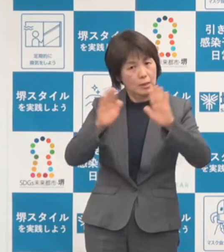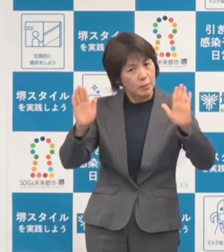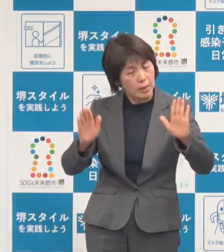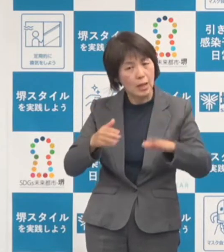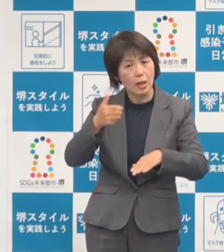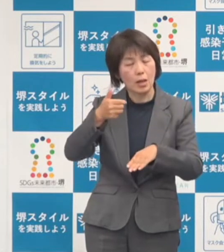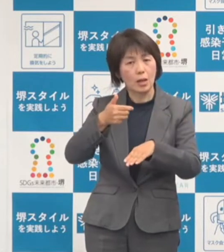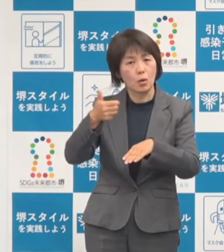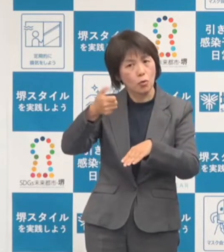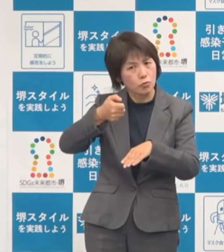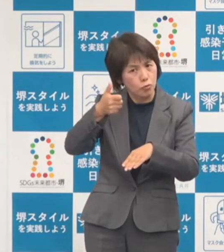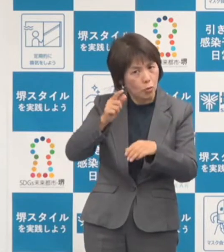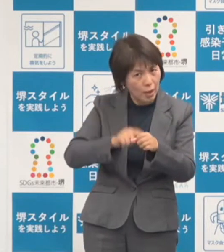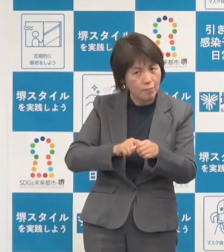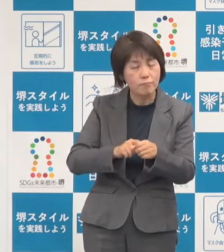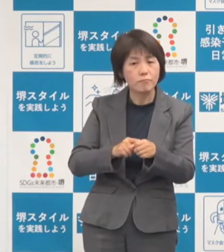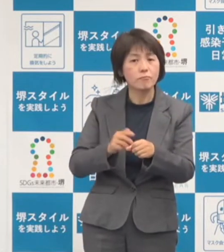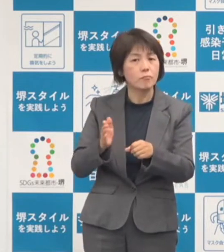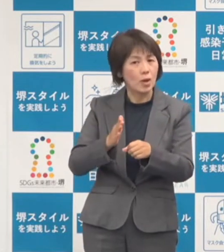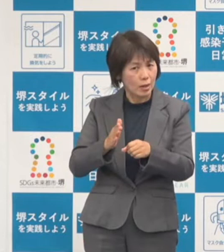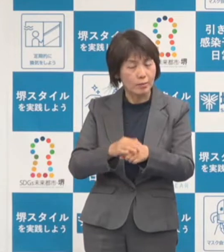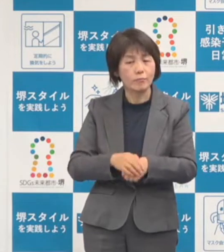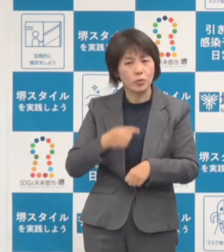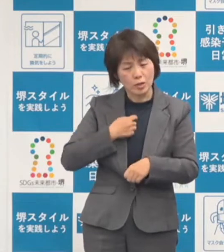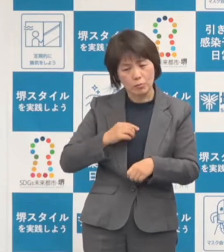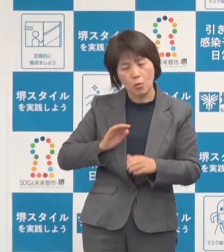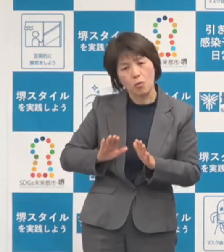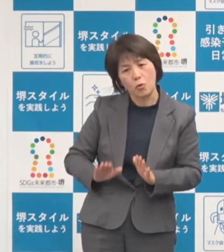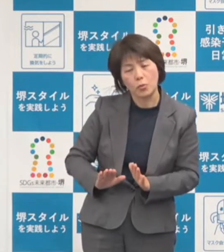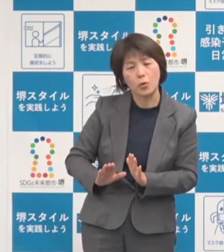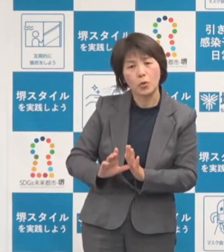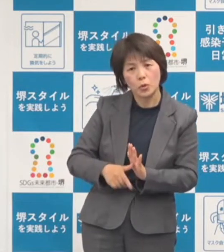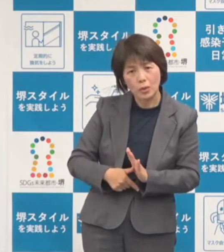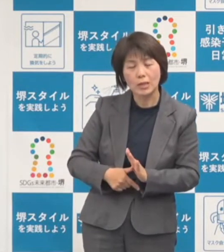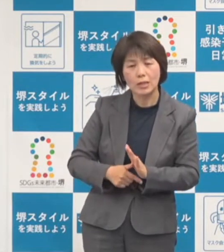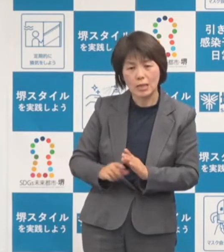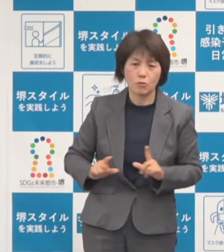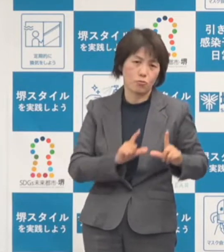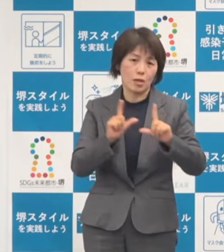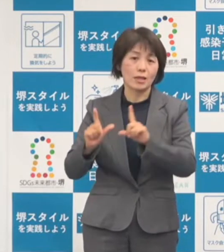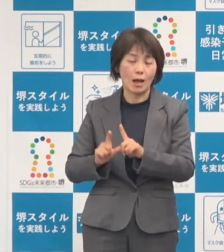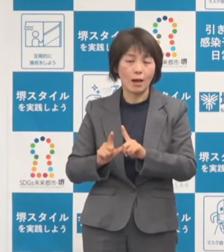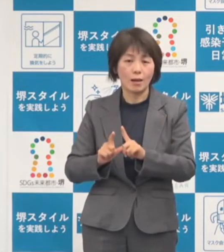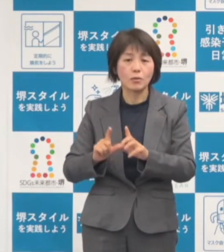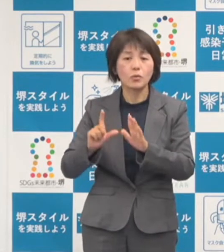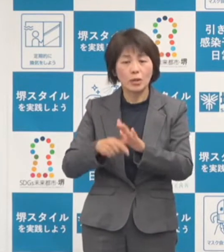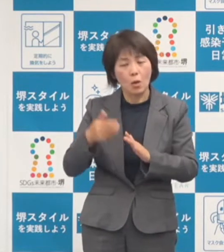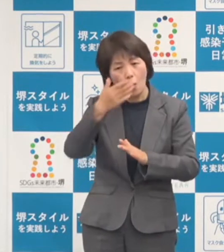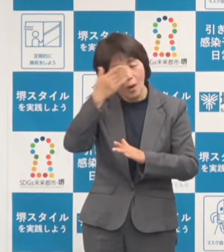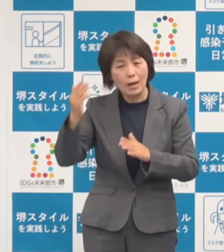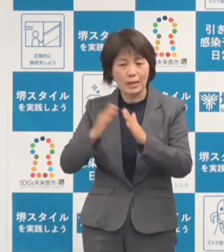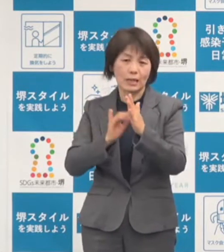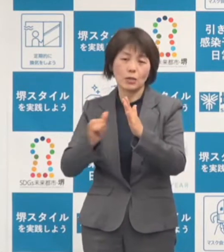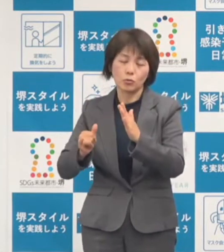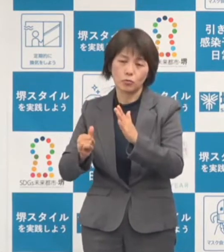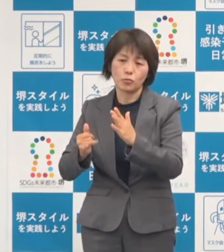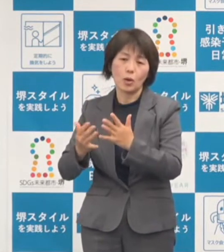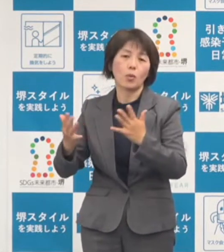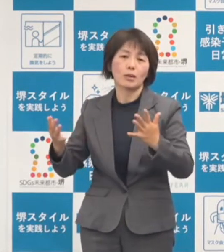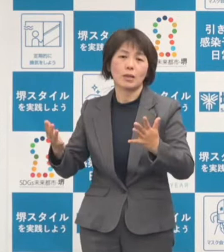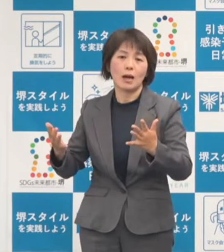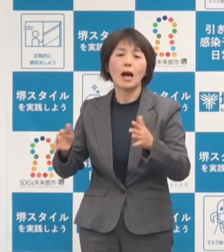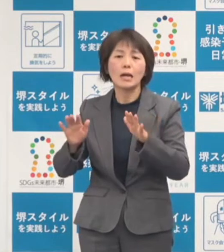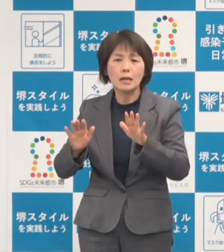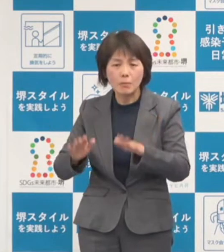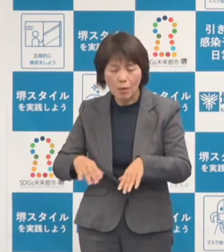過をいたしました。私も子どもの頃住んでおりましたが、その時は若い家族が大変多かった印象がありますが、今